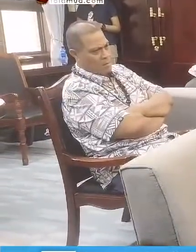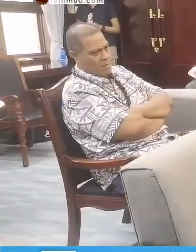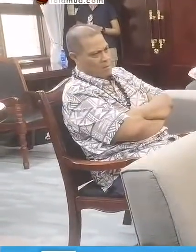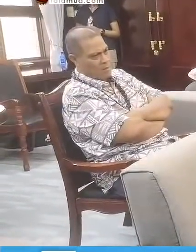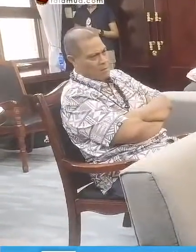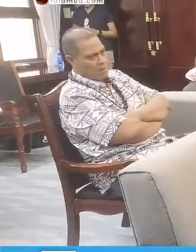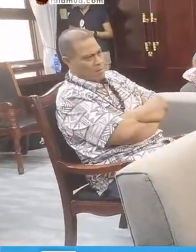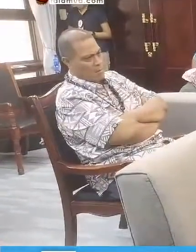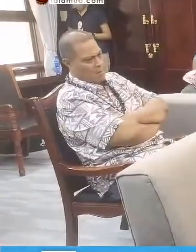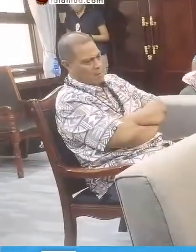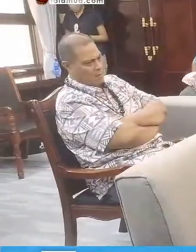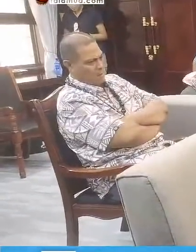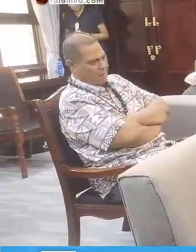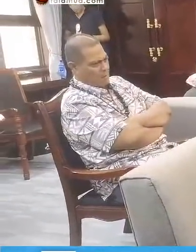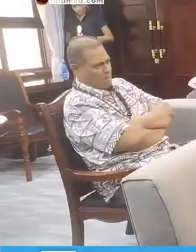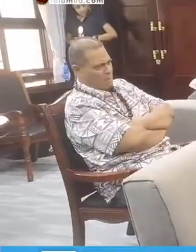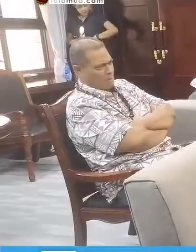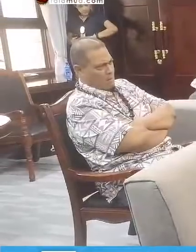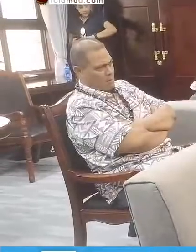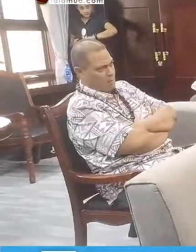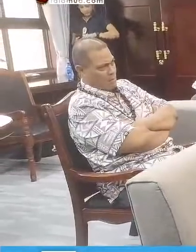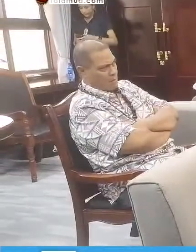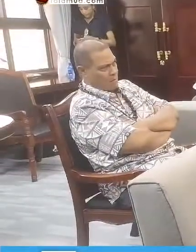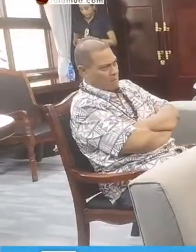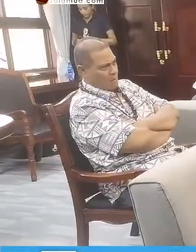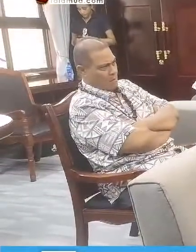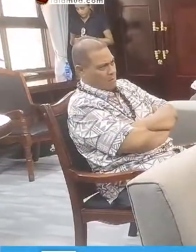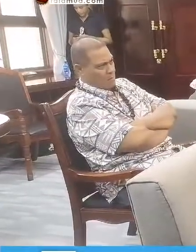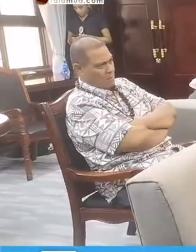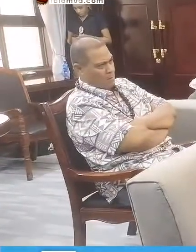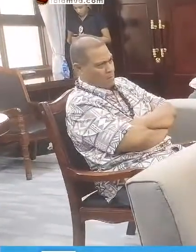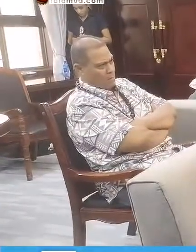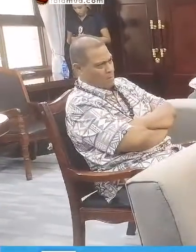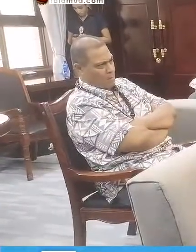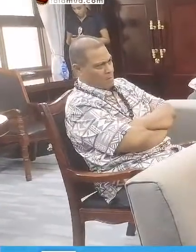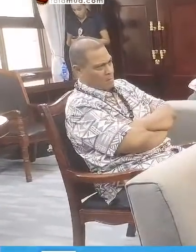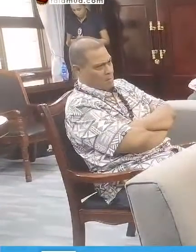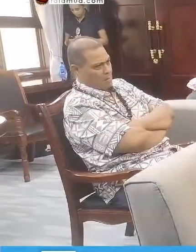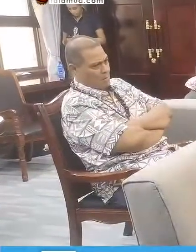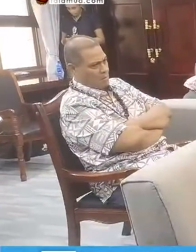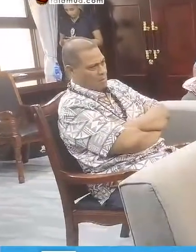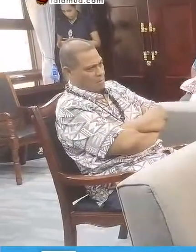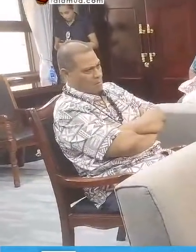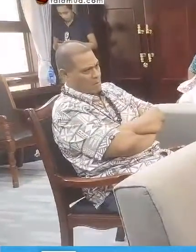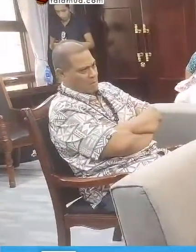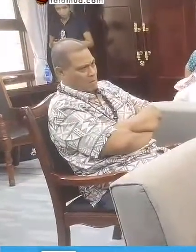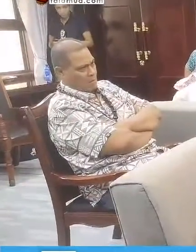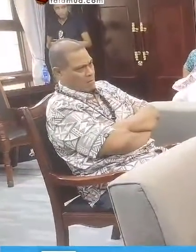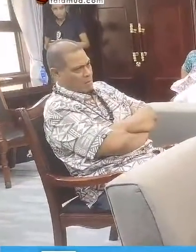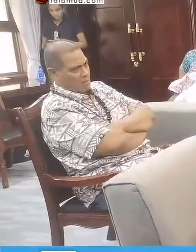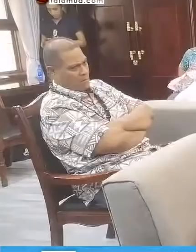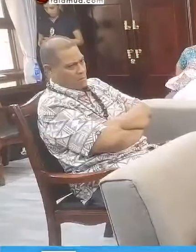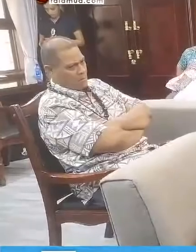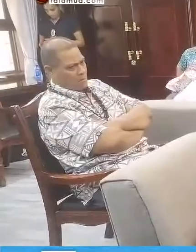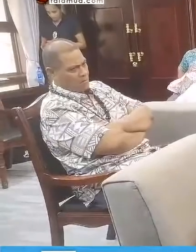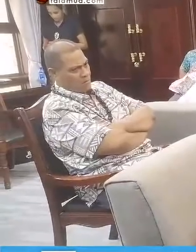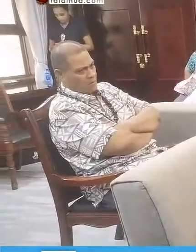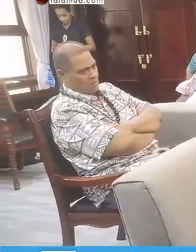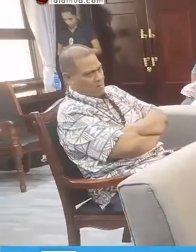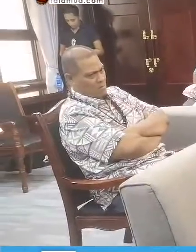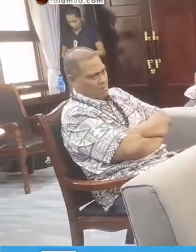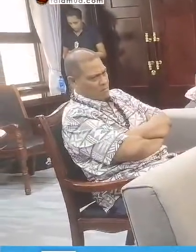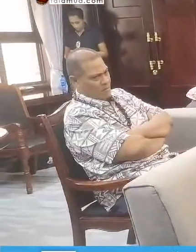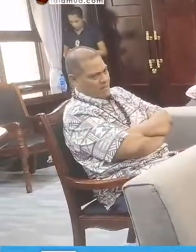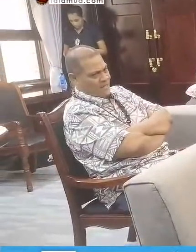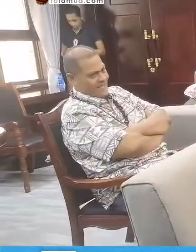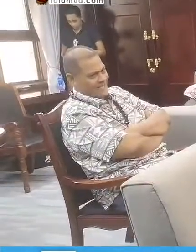na where's the fairness for the whole people, for the people. Tūlanga le la umi o tātia o tāu. A le o whanga soro peo na tāu pio o tāu